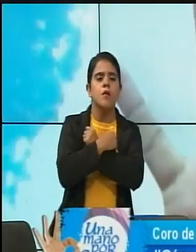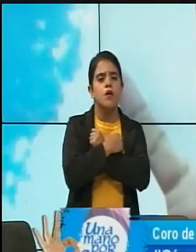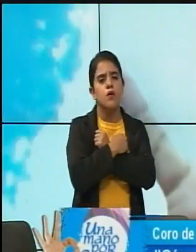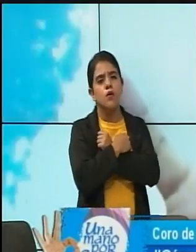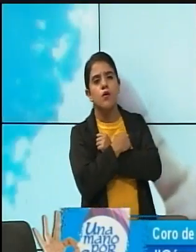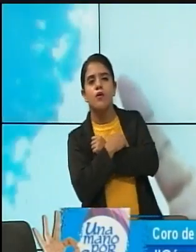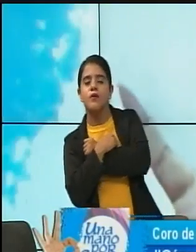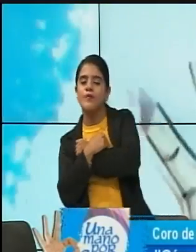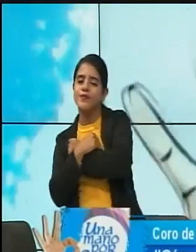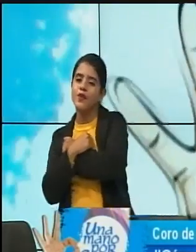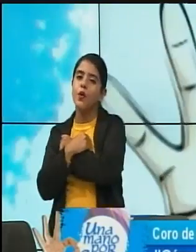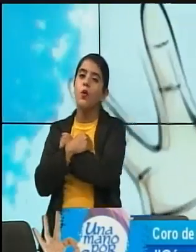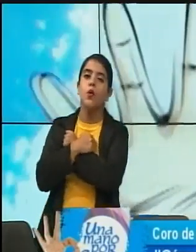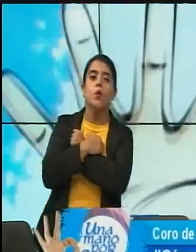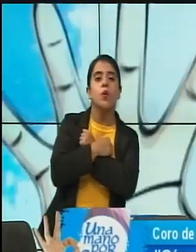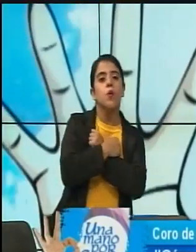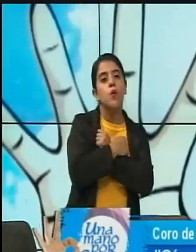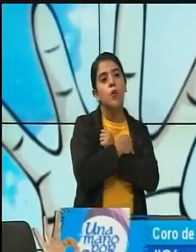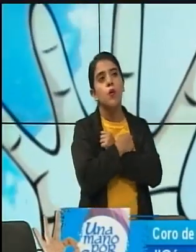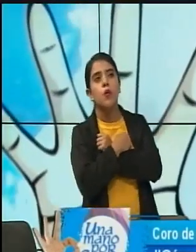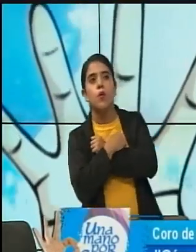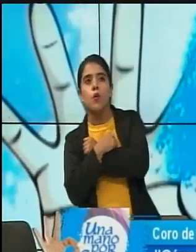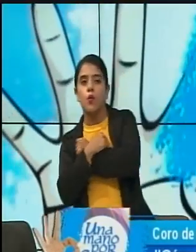fronteras, ni amor sin